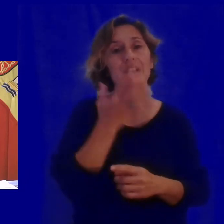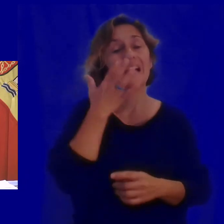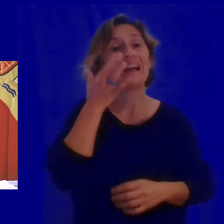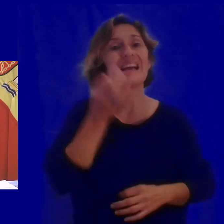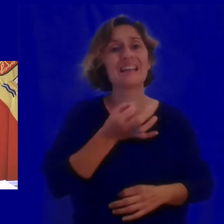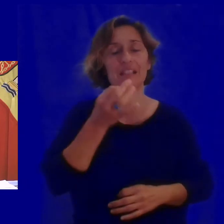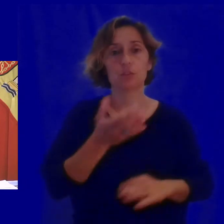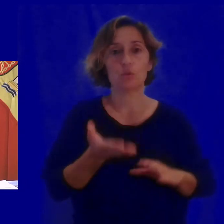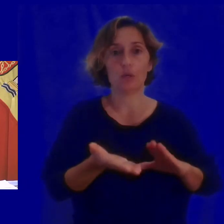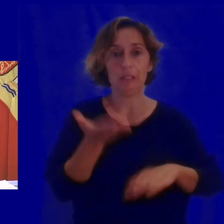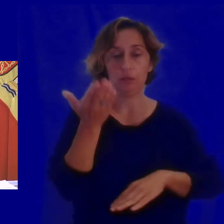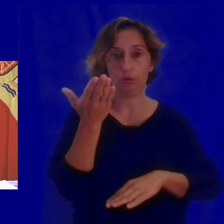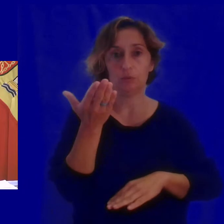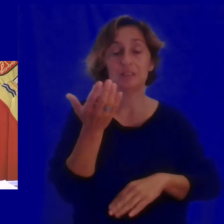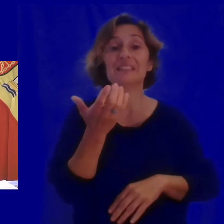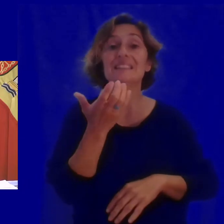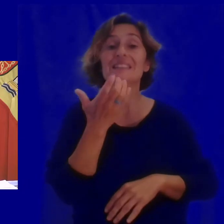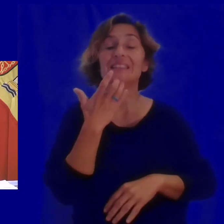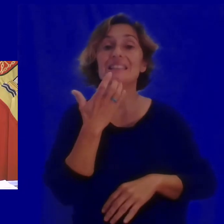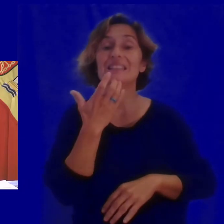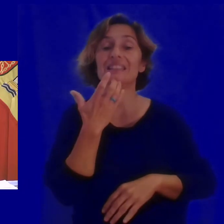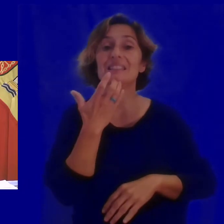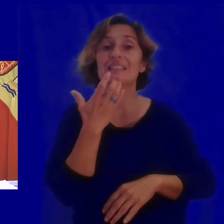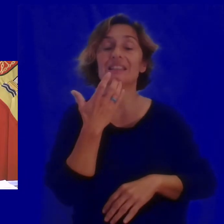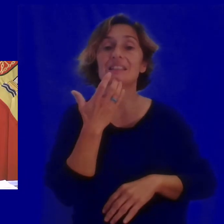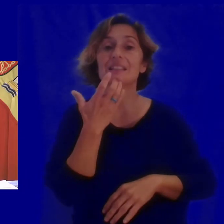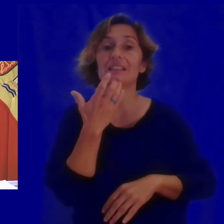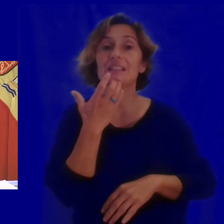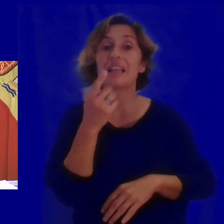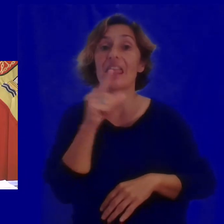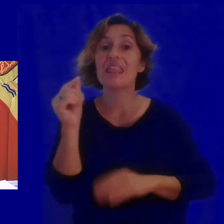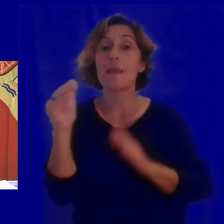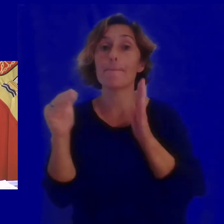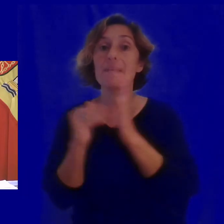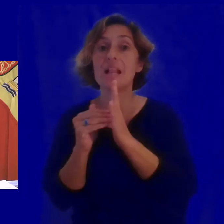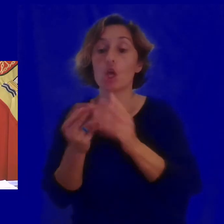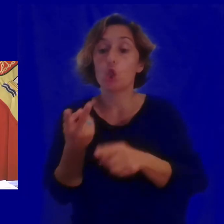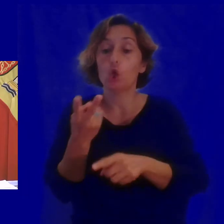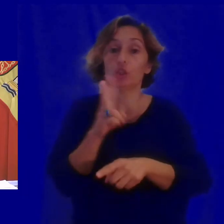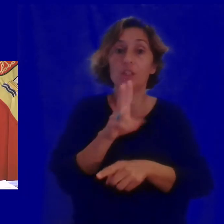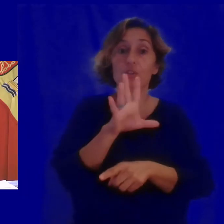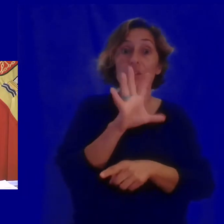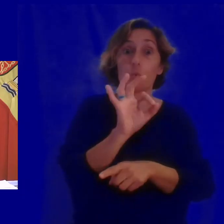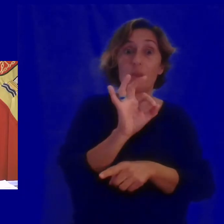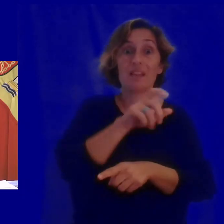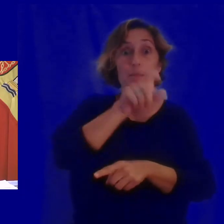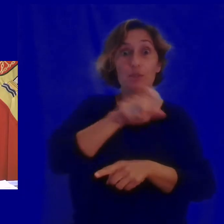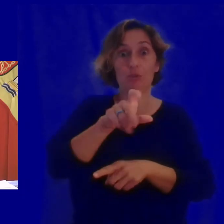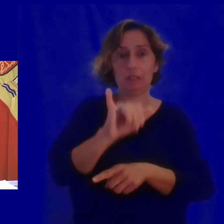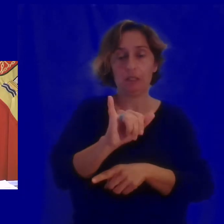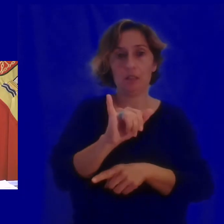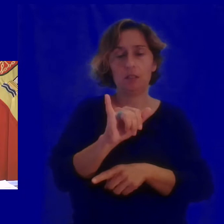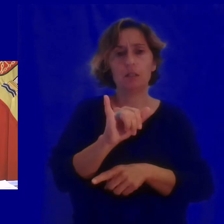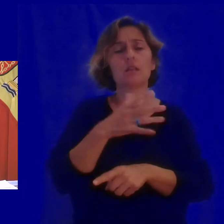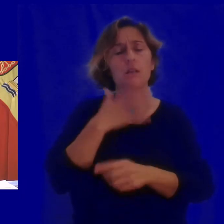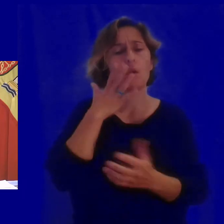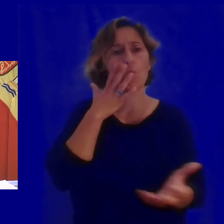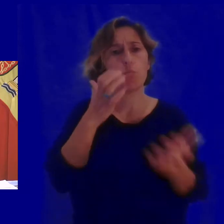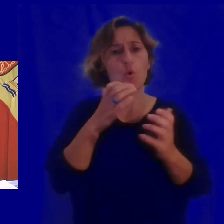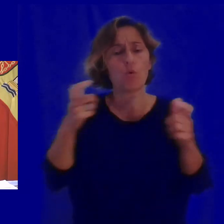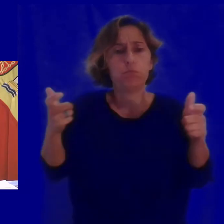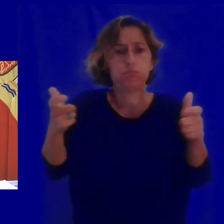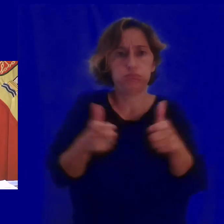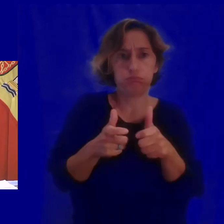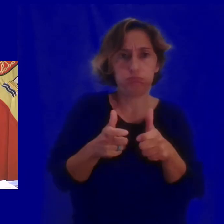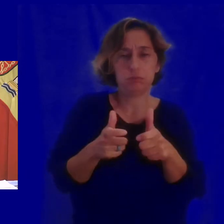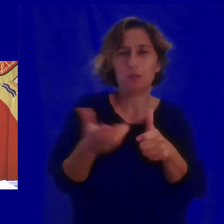muy alto cuando está por encima de 250 casos por 100.000 habitantes. Nosotros hemos hecho un descenso muy importante porque